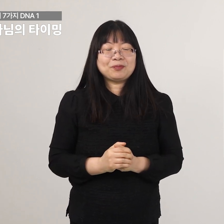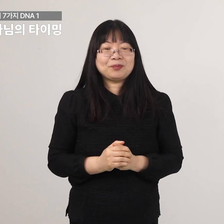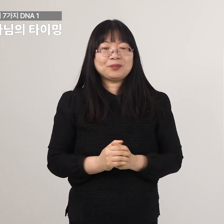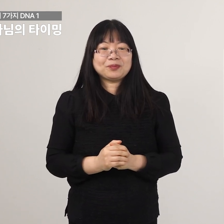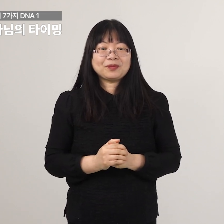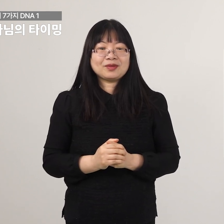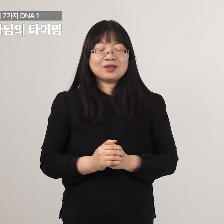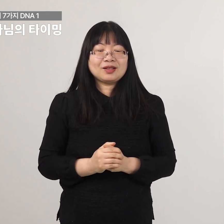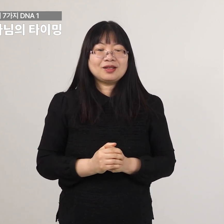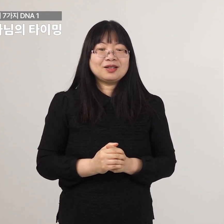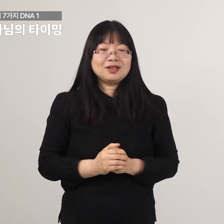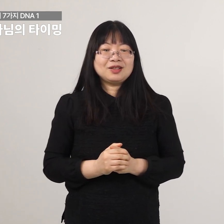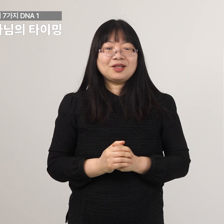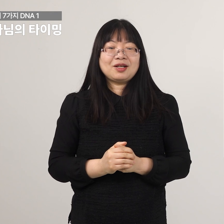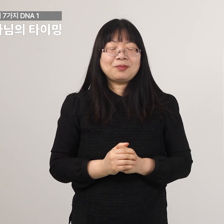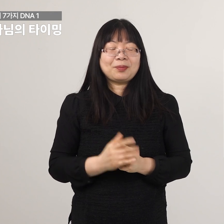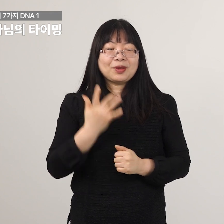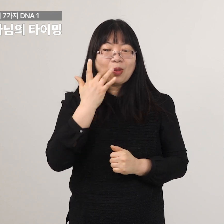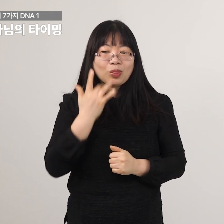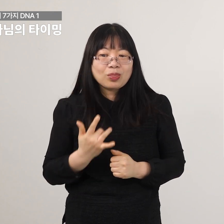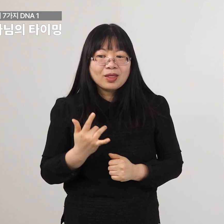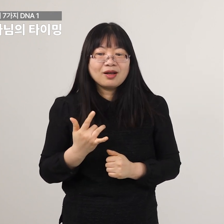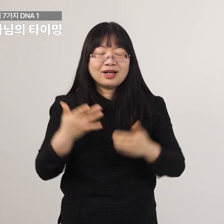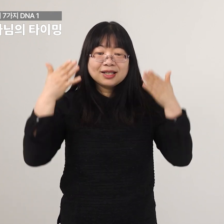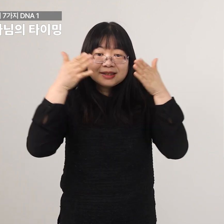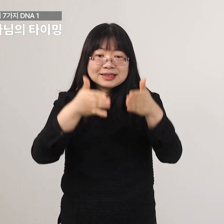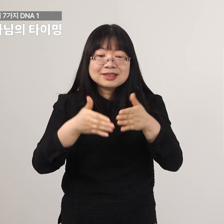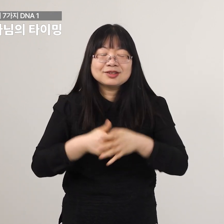그 놓친 부분을 집중적으로